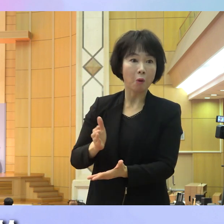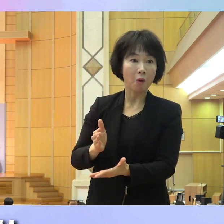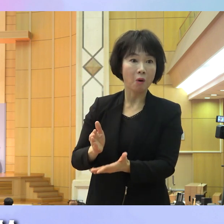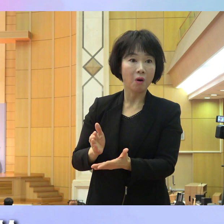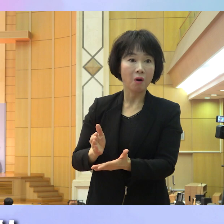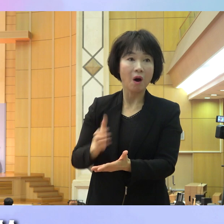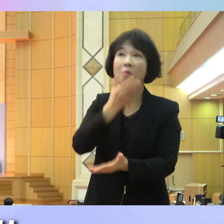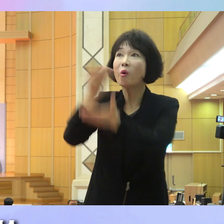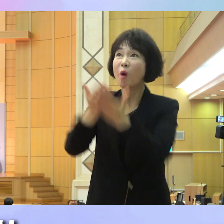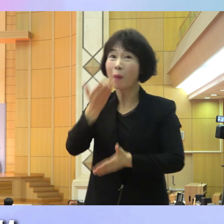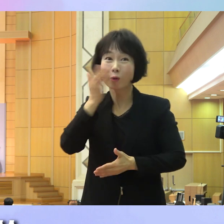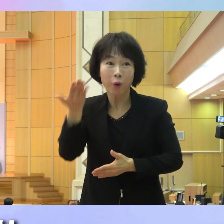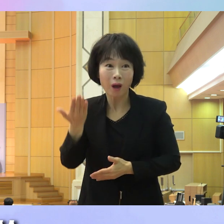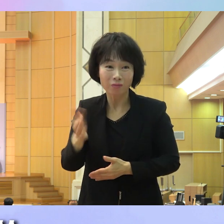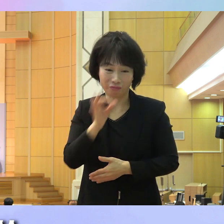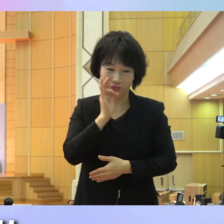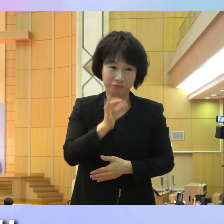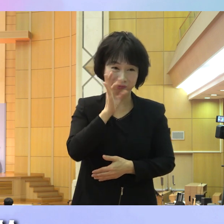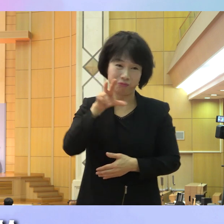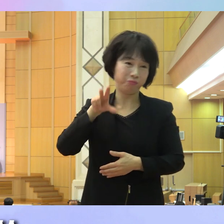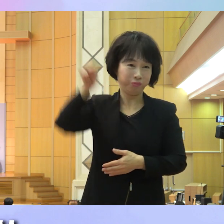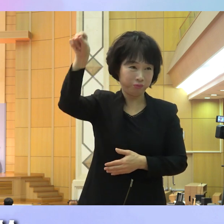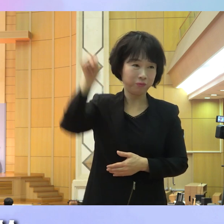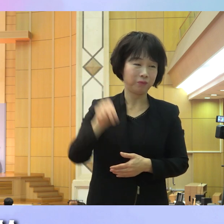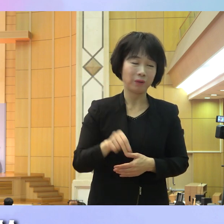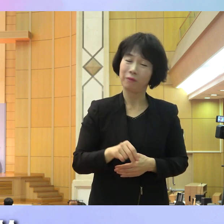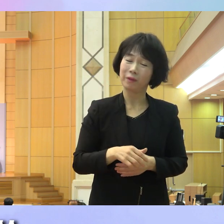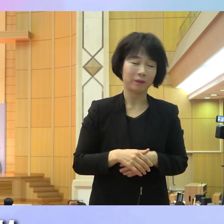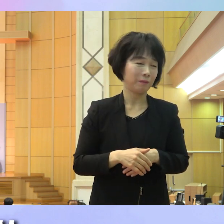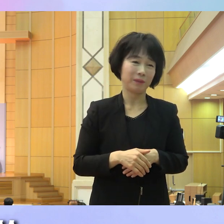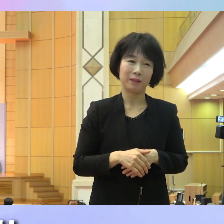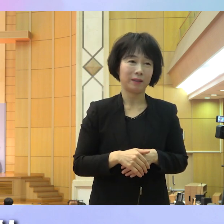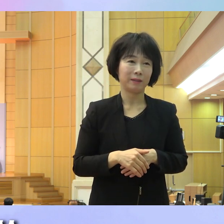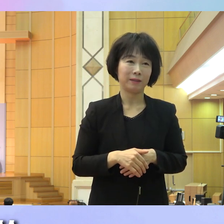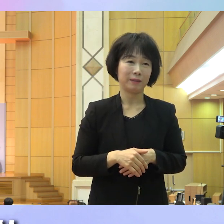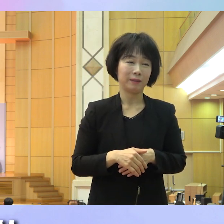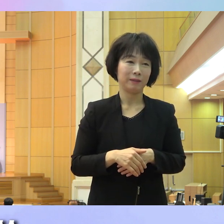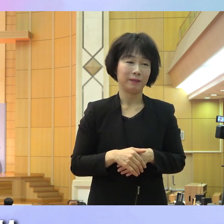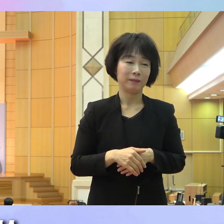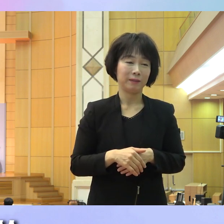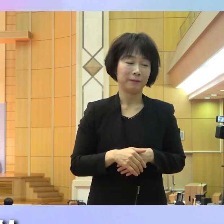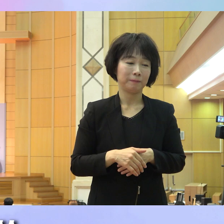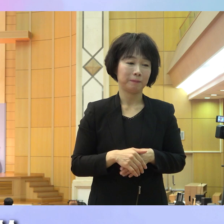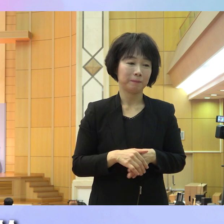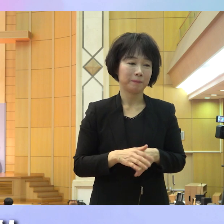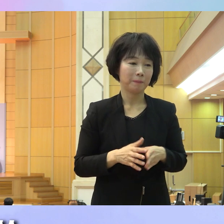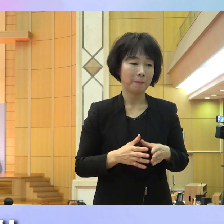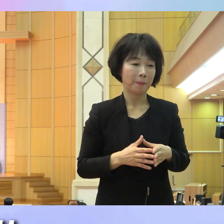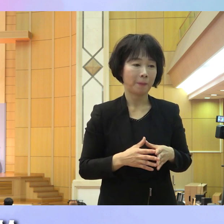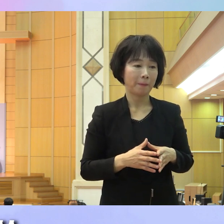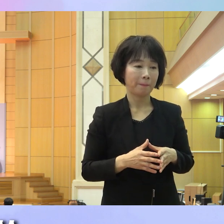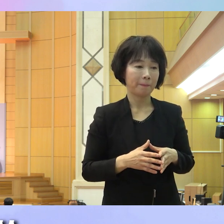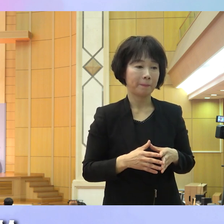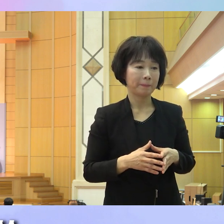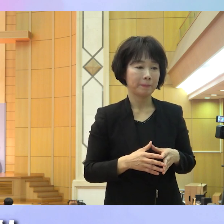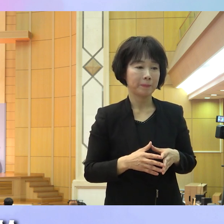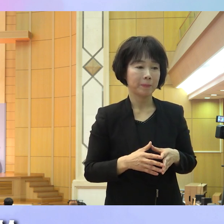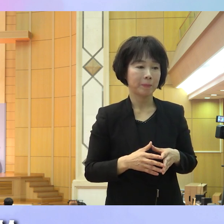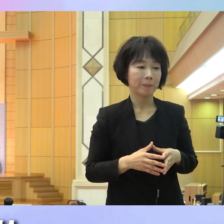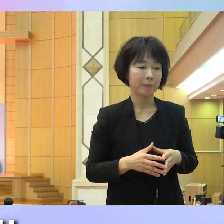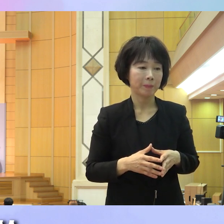이루어진다고 생각하십니까? 무조건 이루어지는 게 아니잖아요. 예?